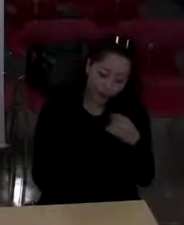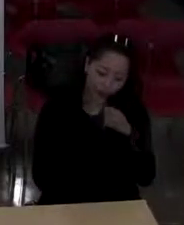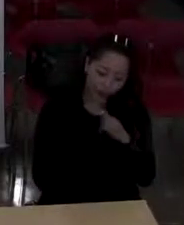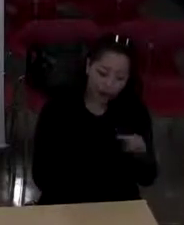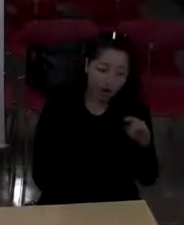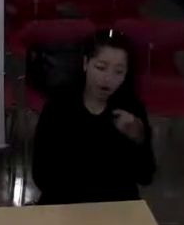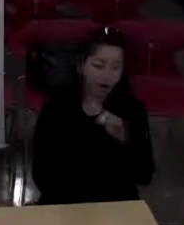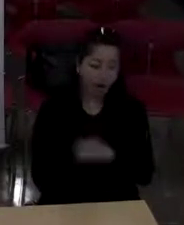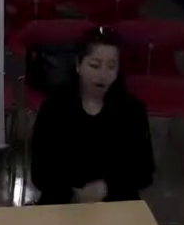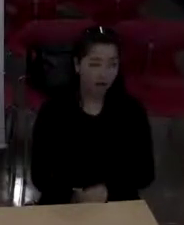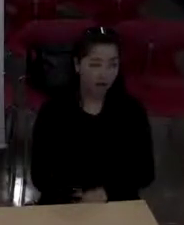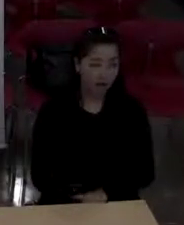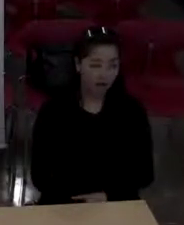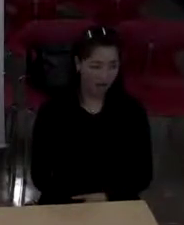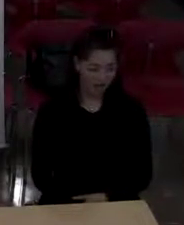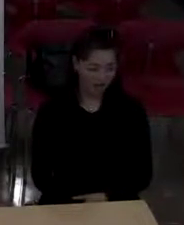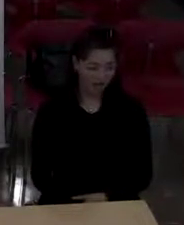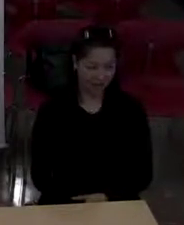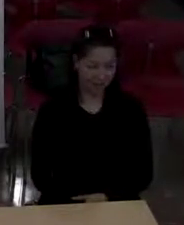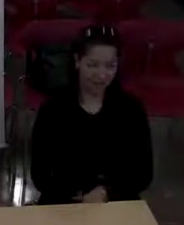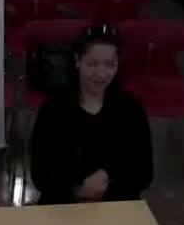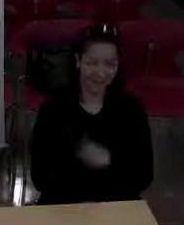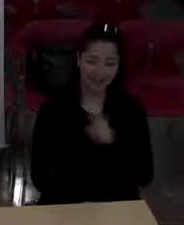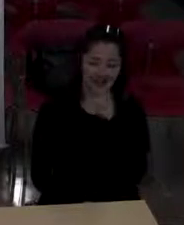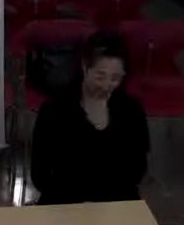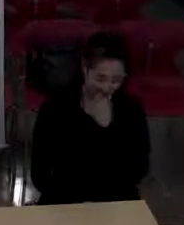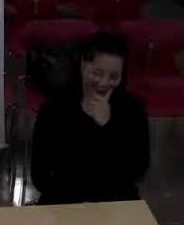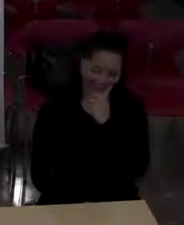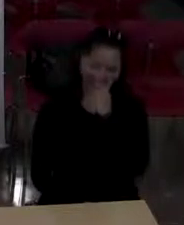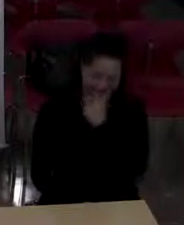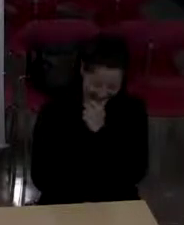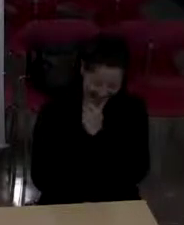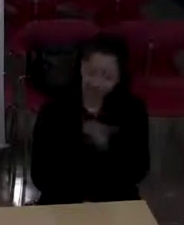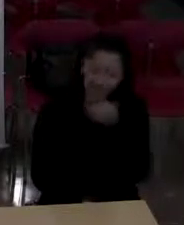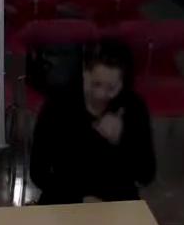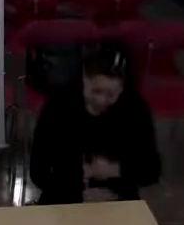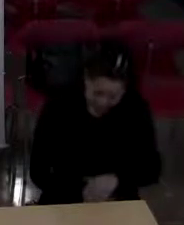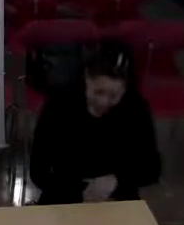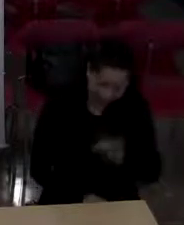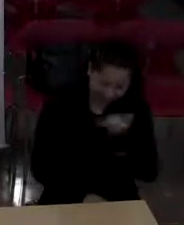agu, agu. ¿Qué pasó?